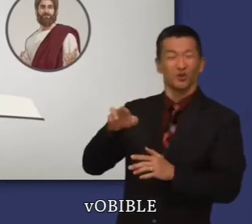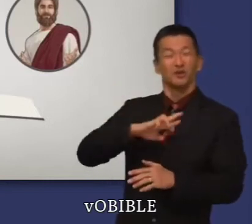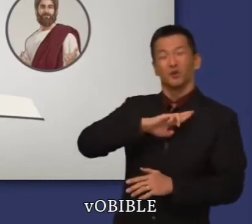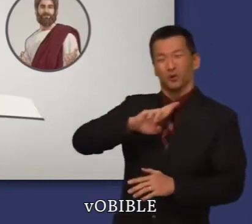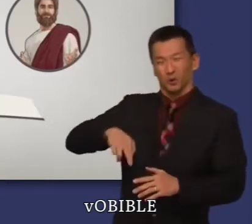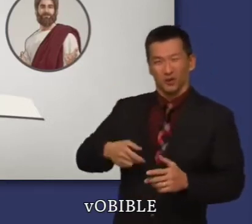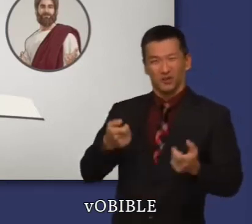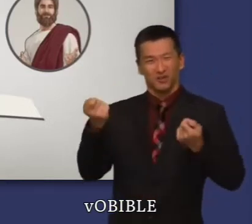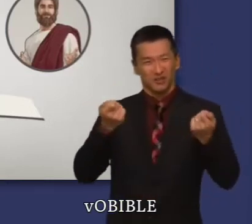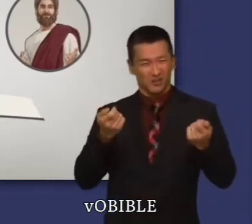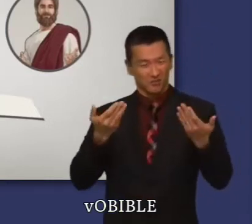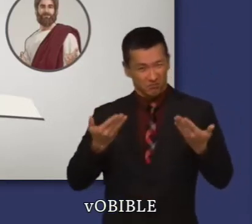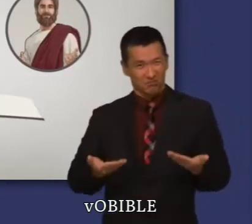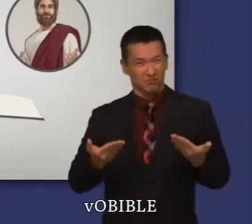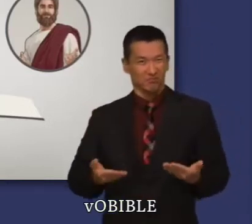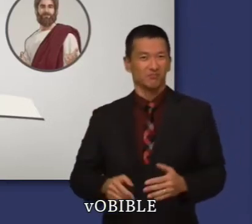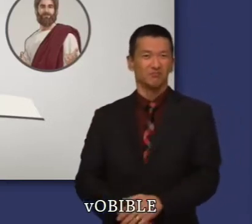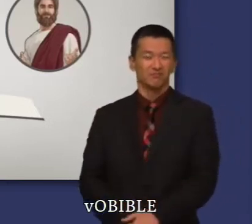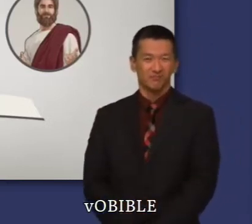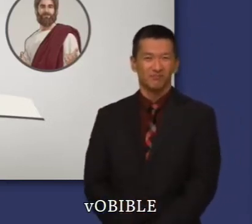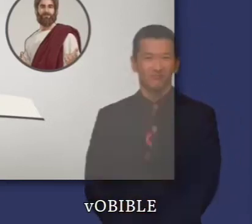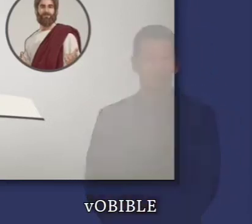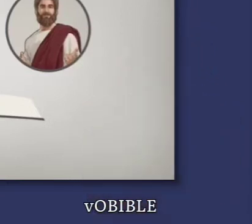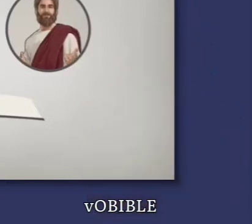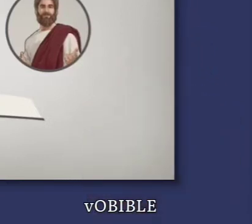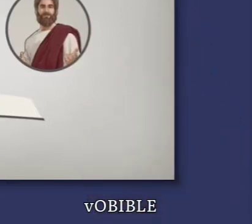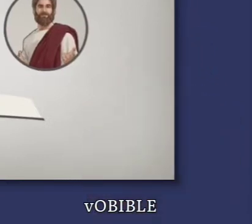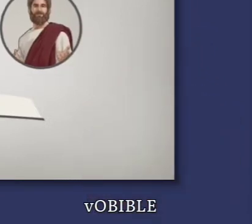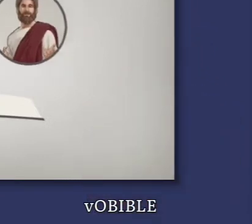roi d'Israël et a été un ancêtre du Messie.